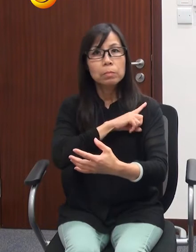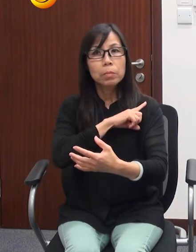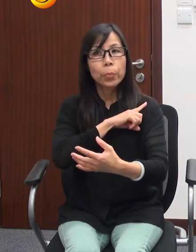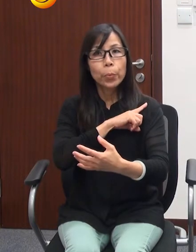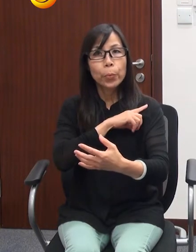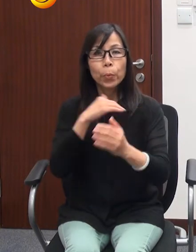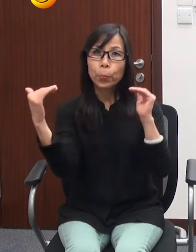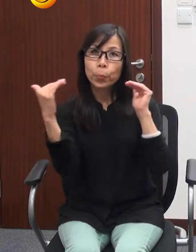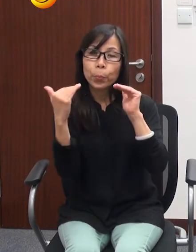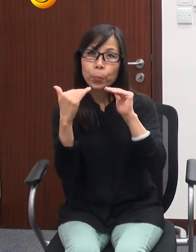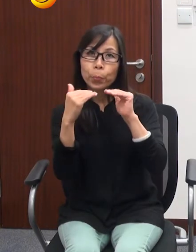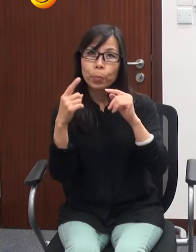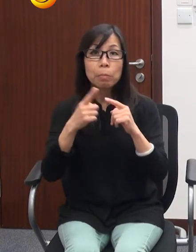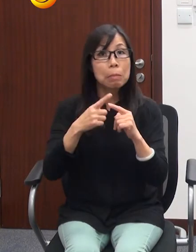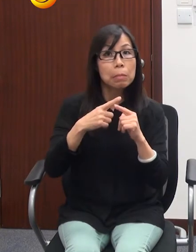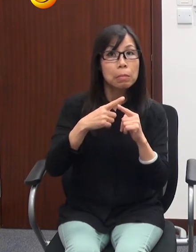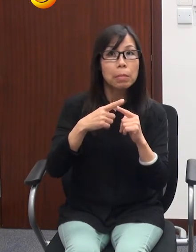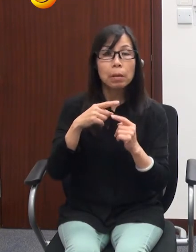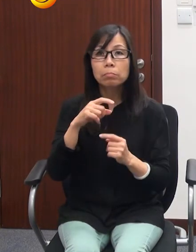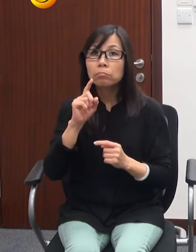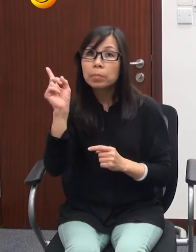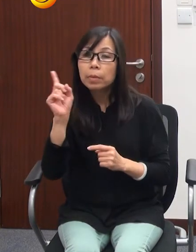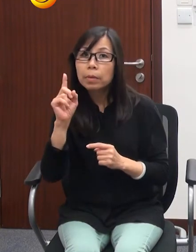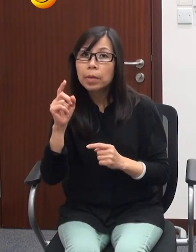些人接觸過，有沒有一些其實我們不